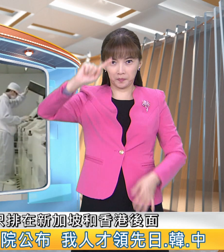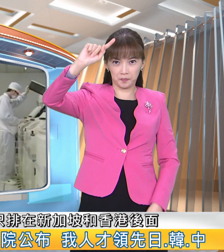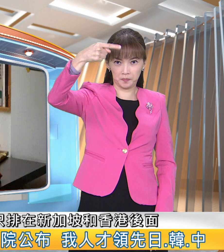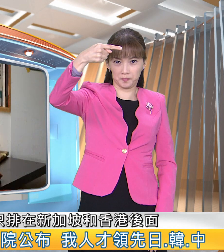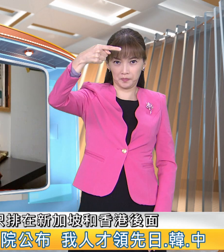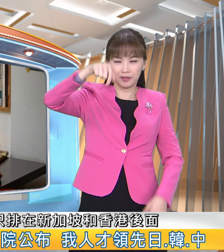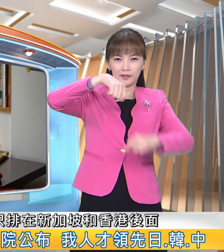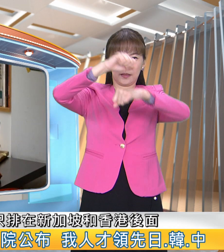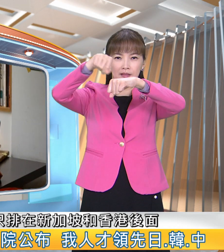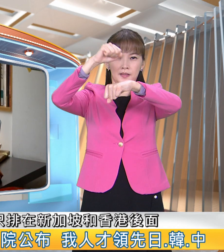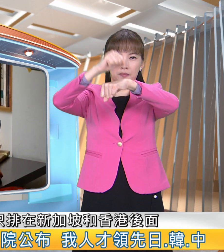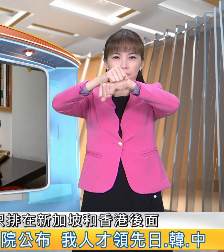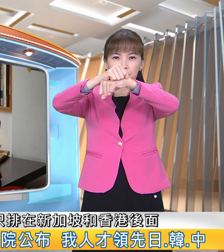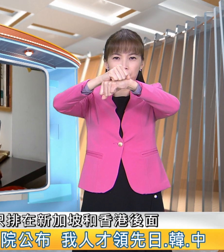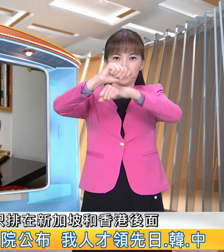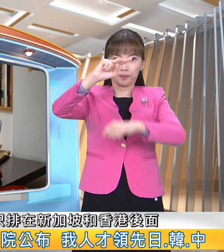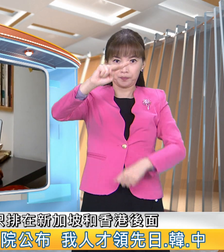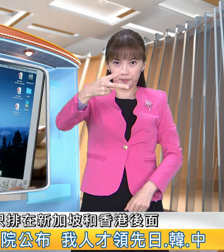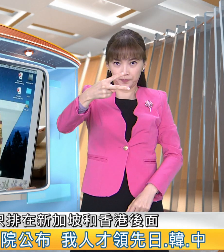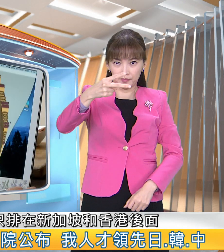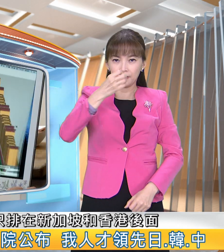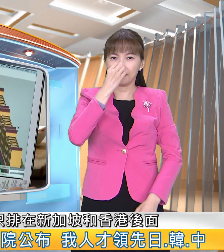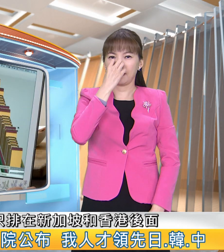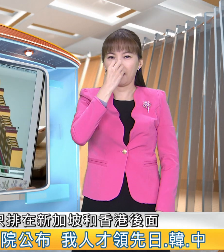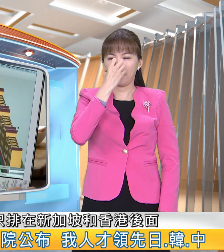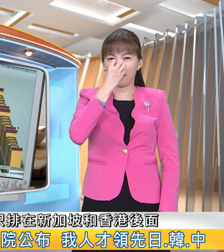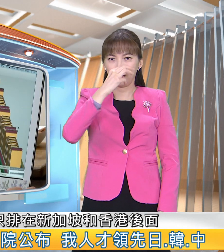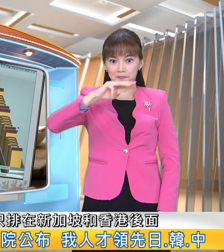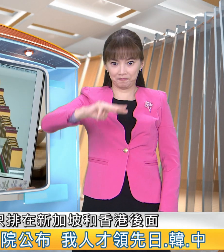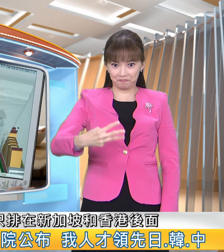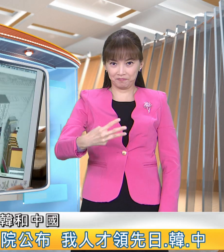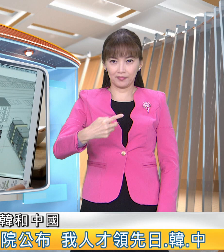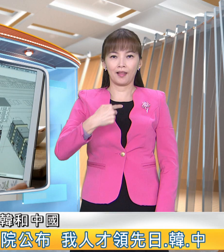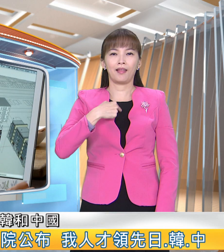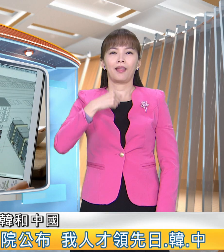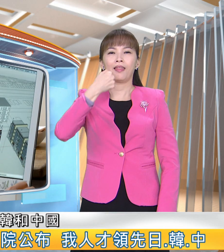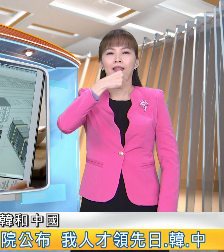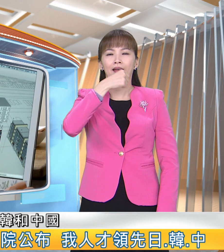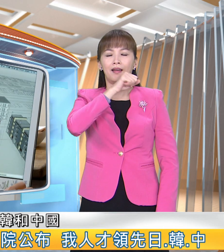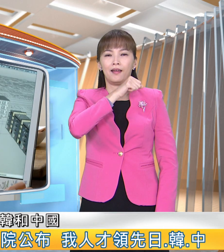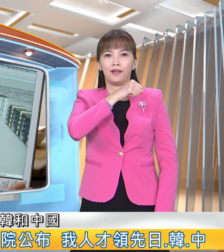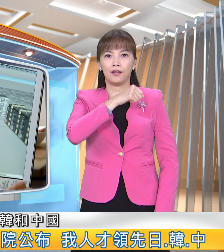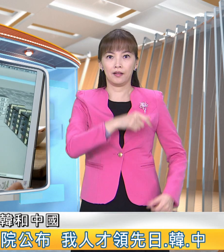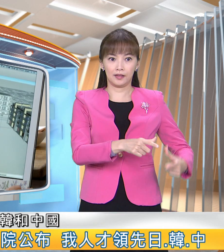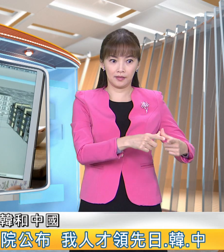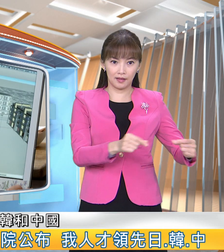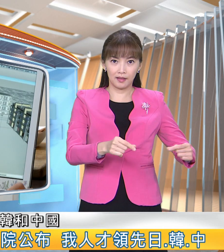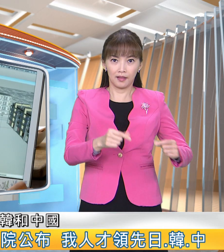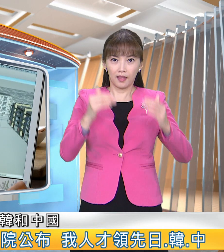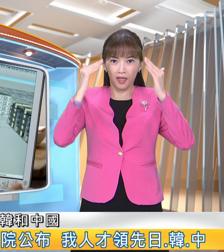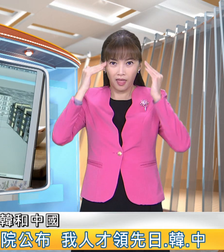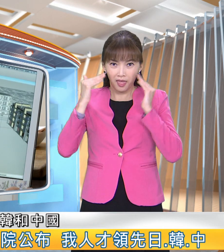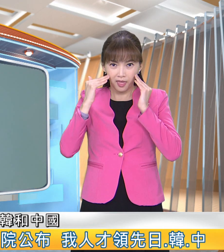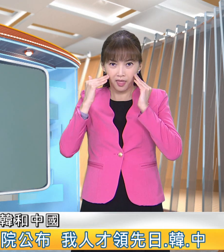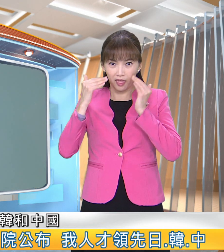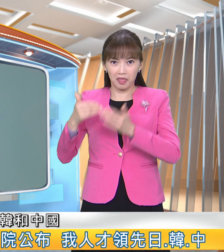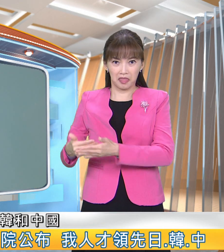排在新加坡和香港后面，领先日本、南韩还有中